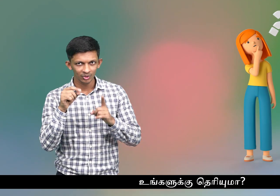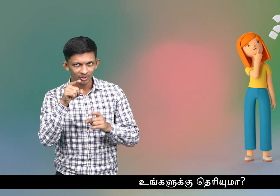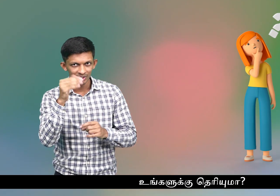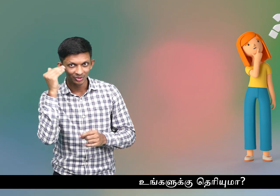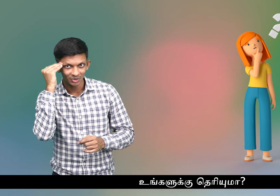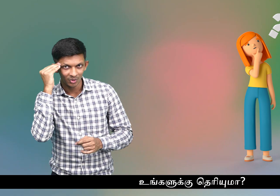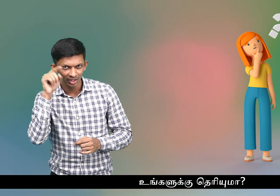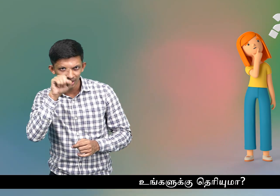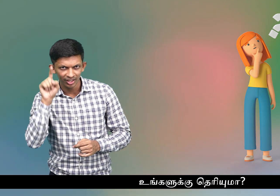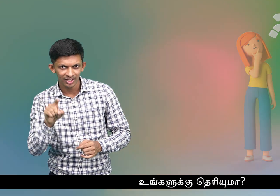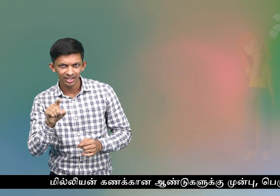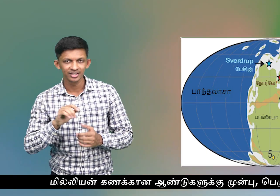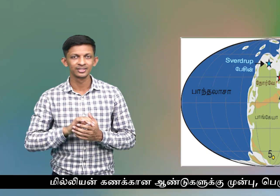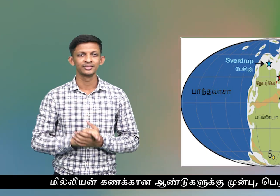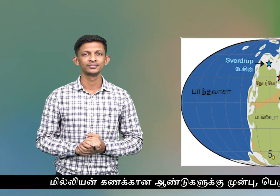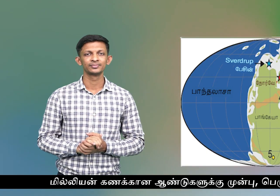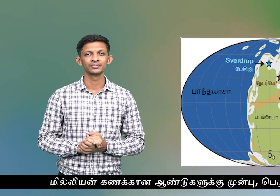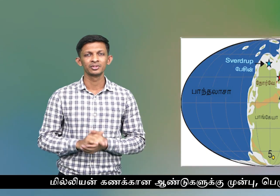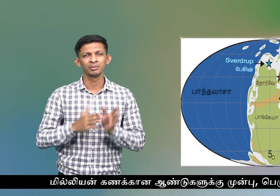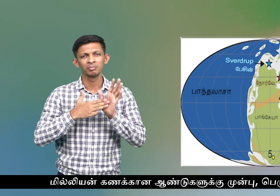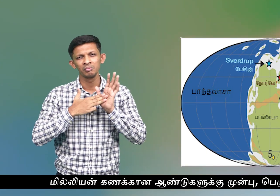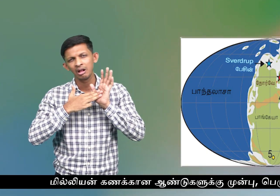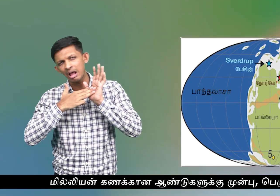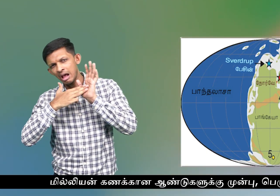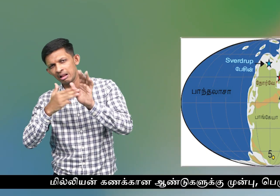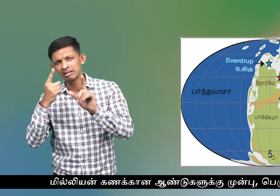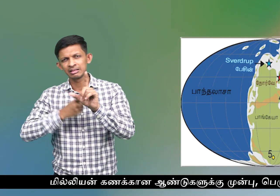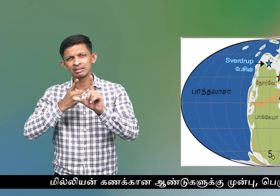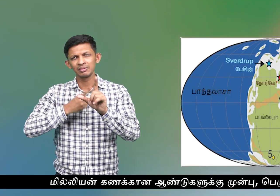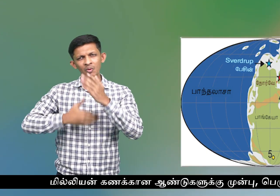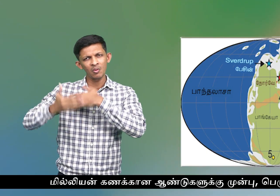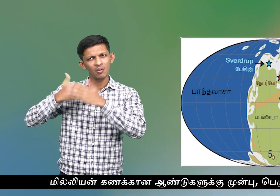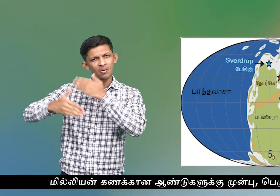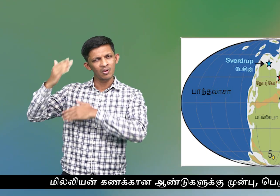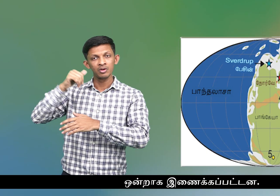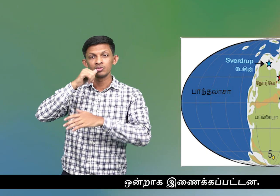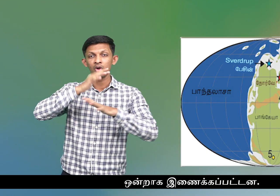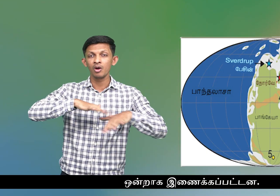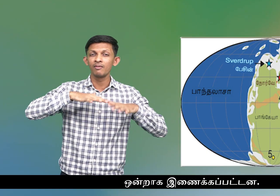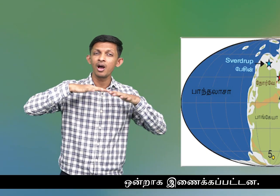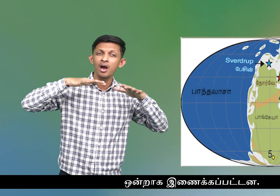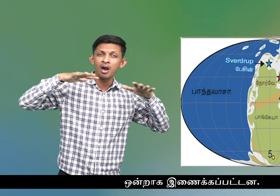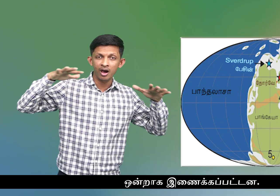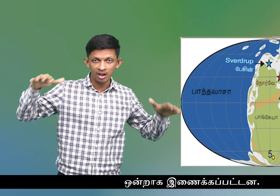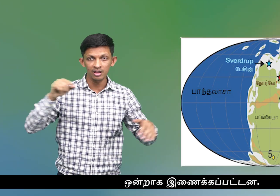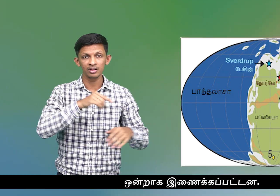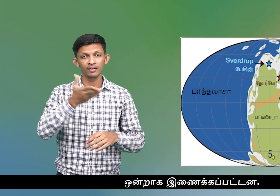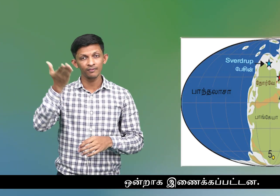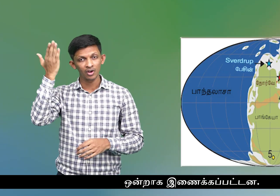உங்களுக்கு தெரியுமா, மில்லியன் கணக்கான ஆண்டுகளுக்கு முன்பு பெருங்கடல்கள் ஒன்றாக இணைக்கப்பட்டன.